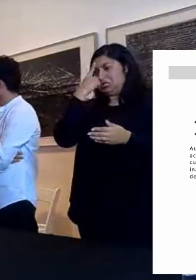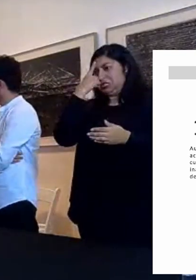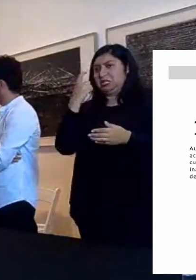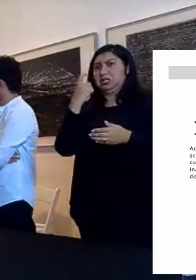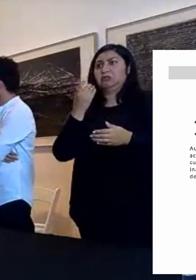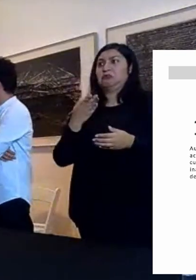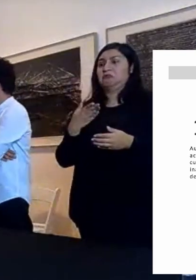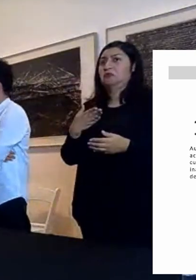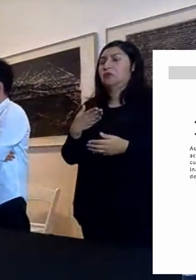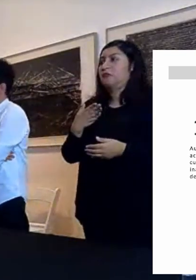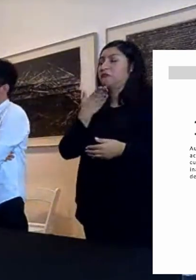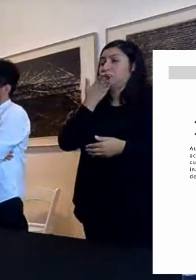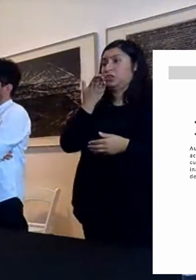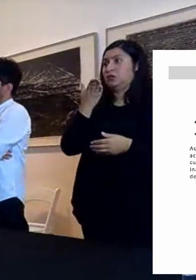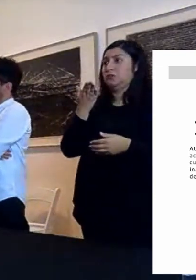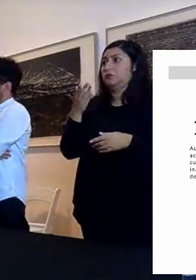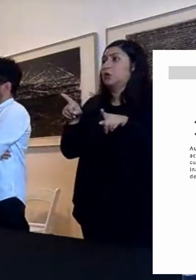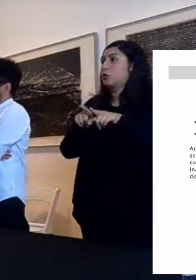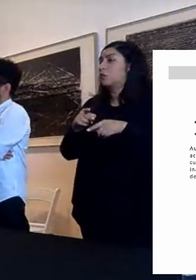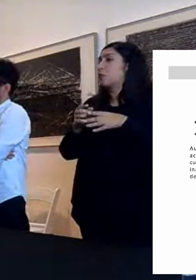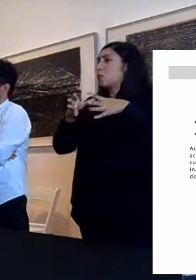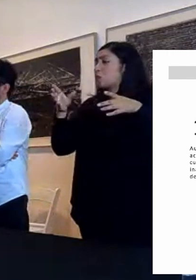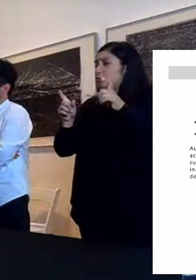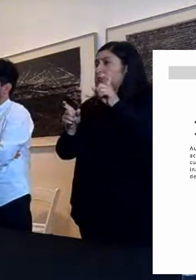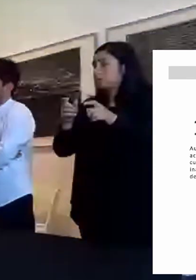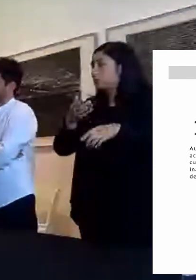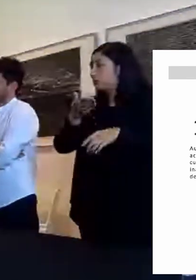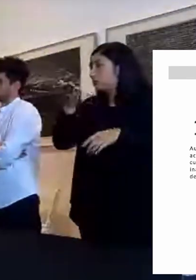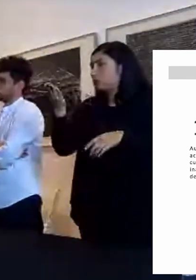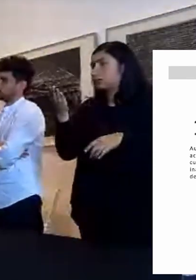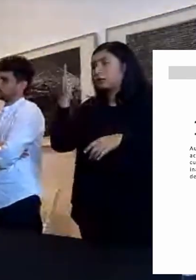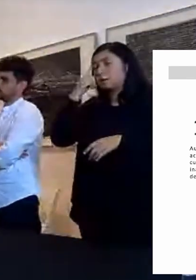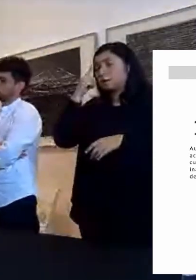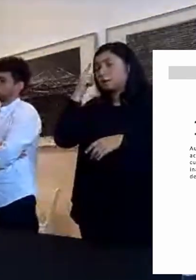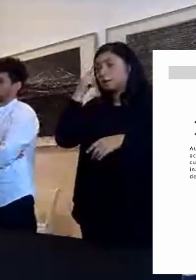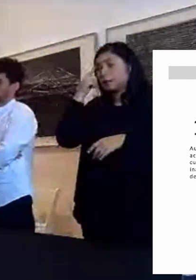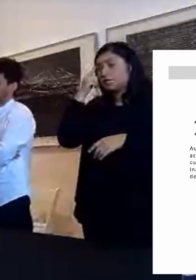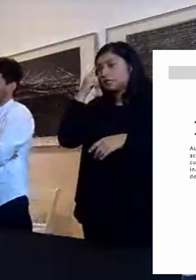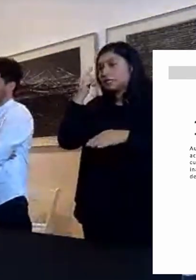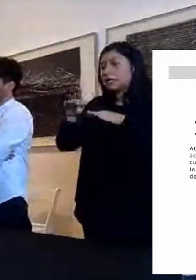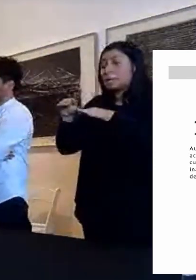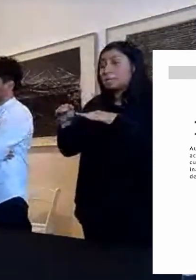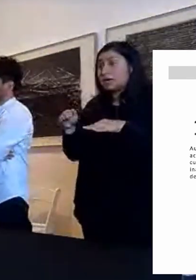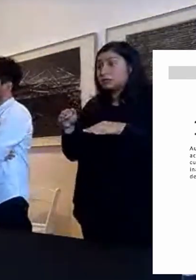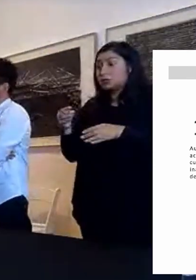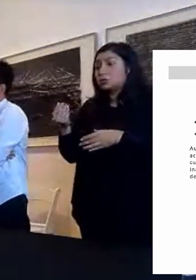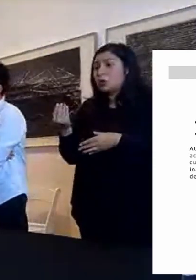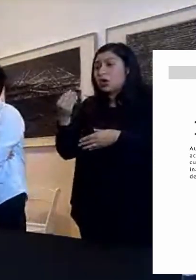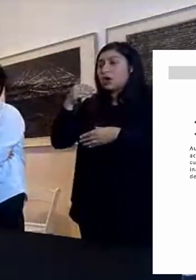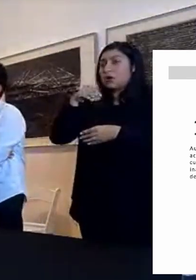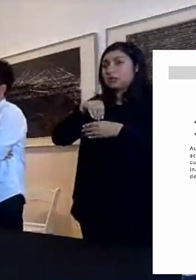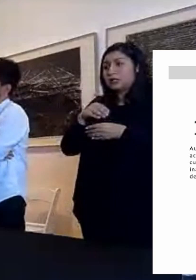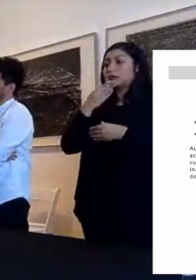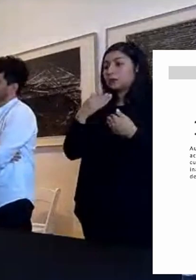así como muchos de ustedes también como que piensan sus espacios para adentro, ¿no? También nosotros tenemos la obligación de dar